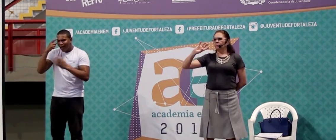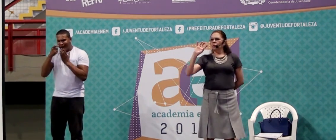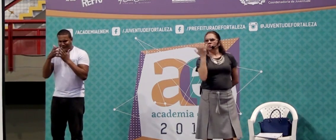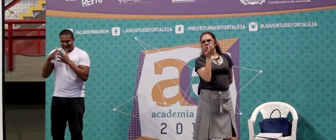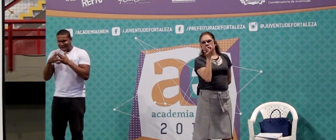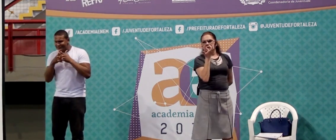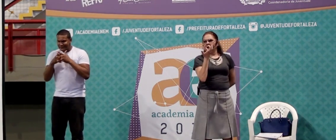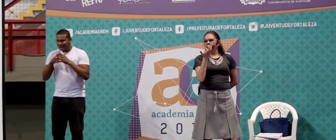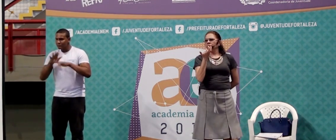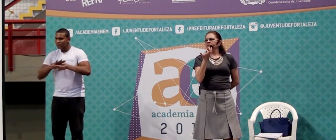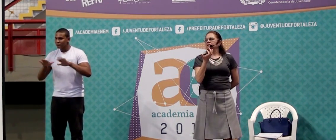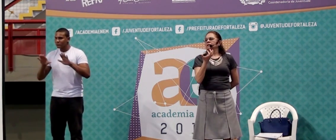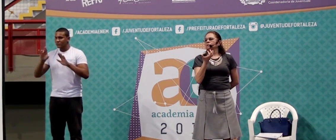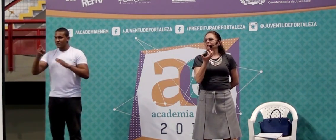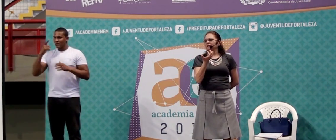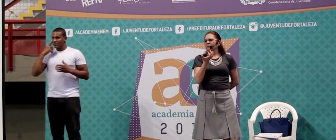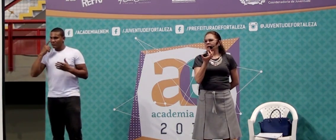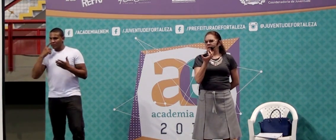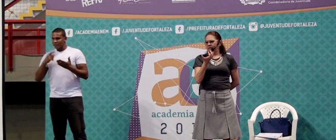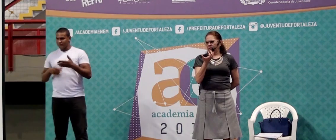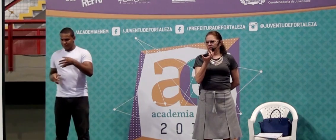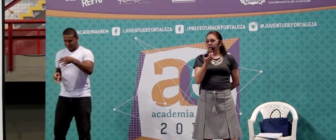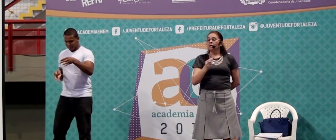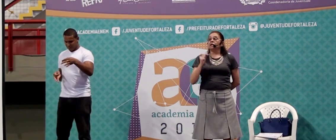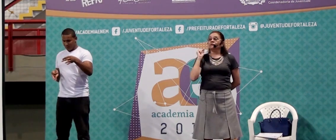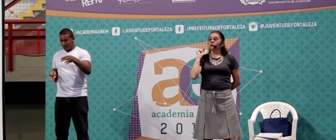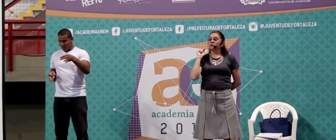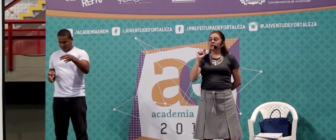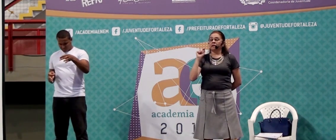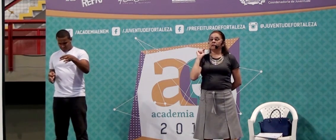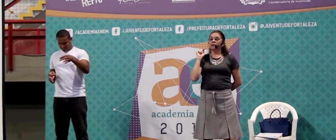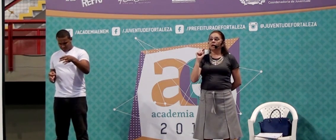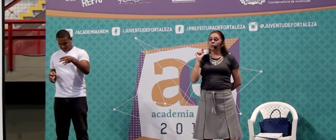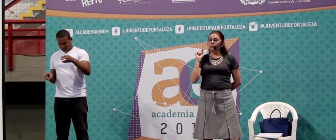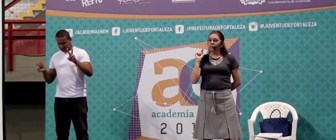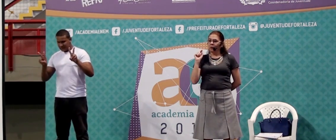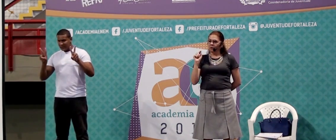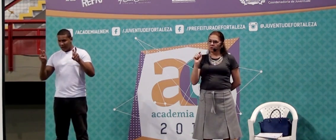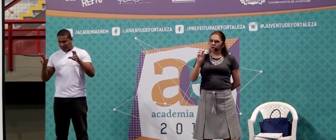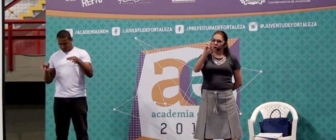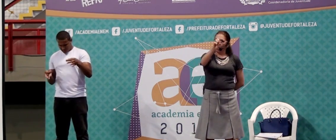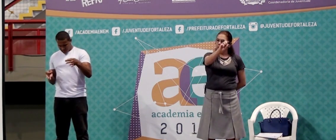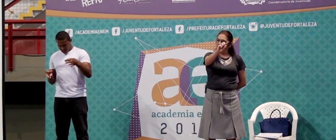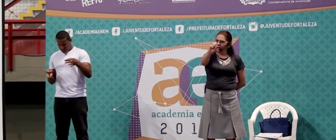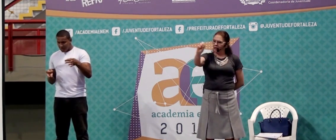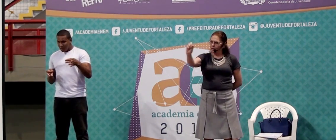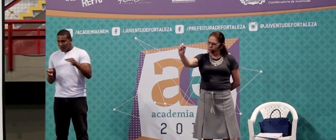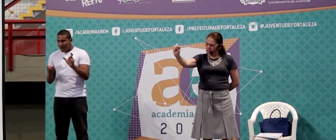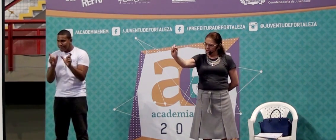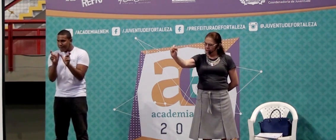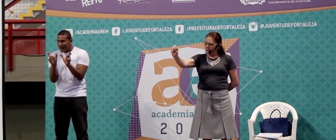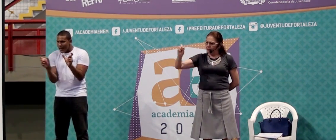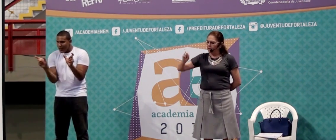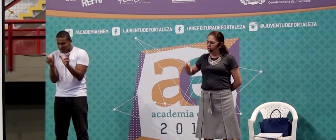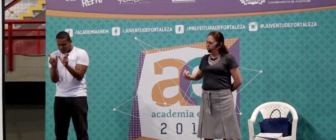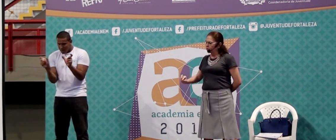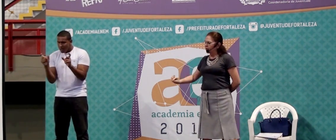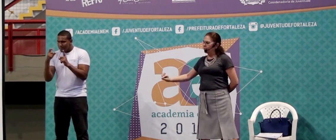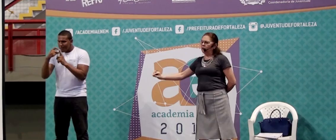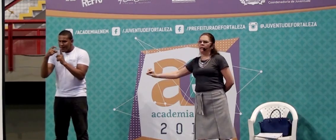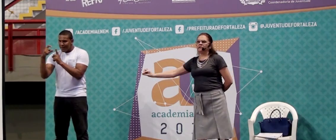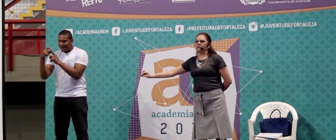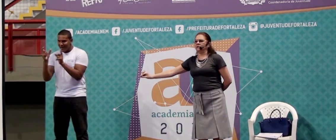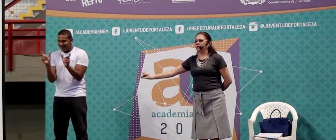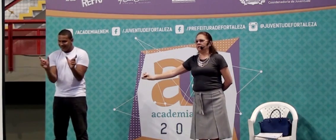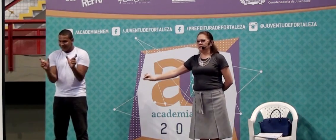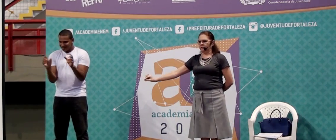você mude a posição das palavras, que você não pode copiar o tema e botar